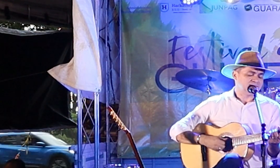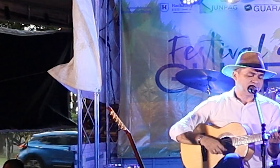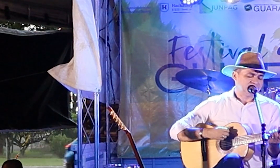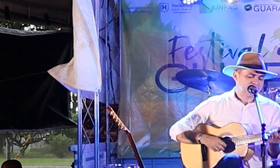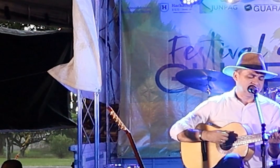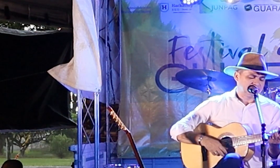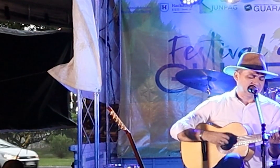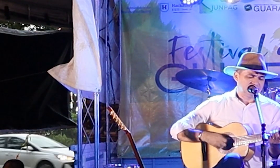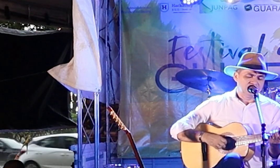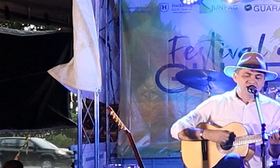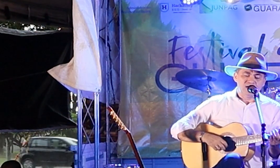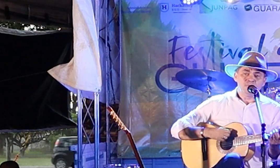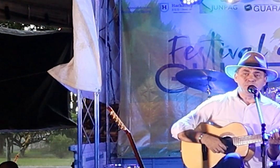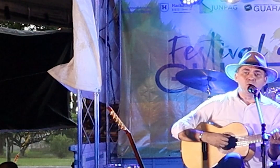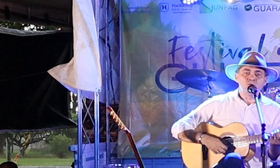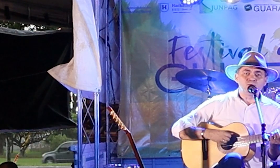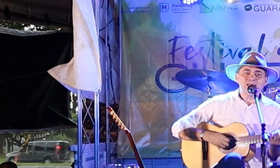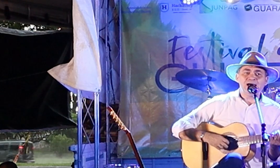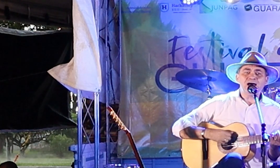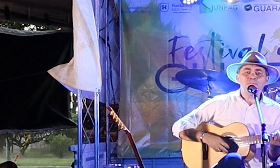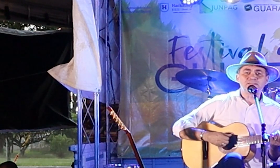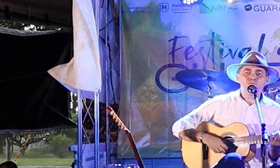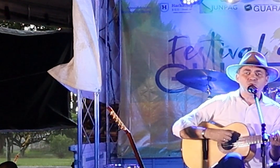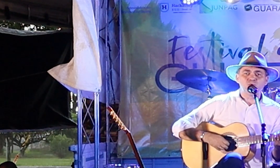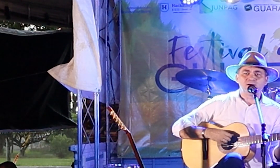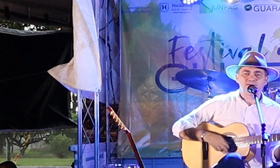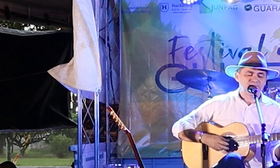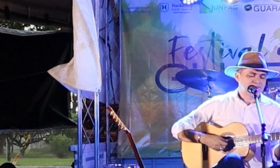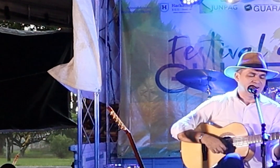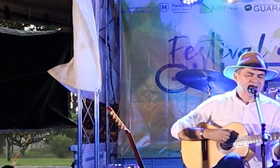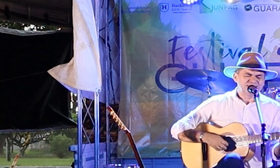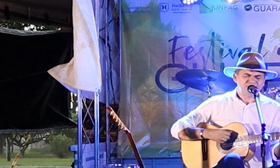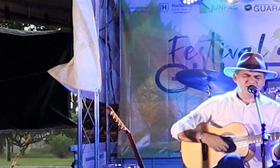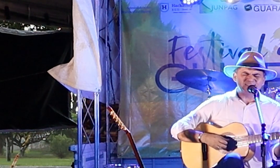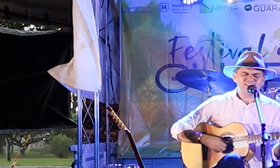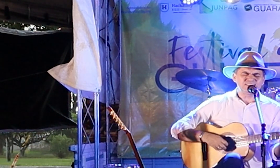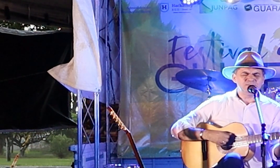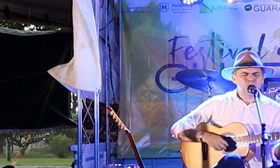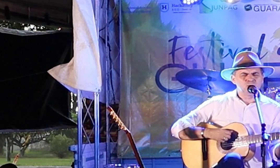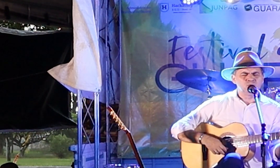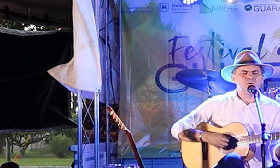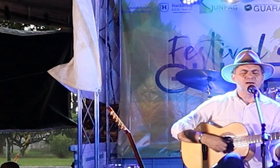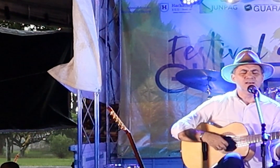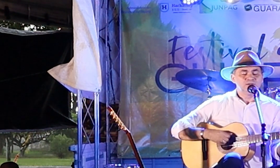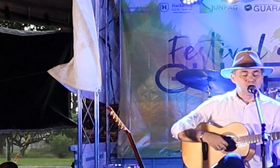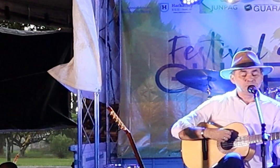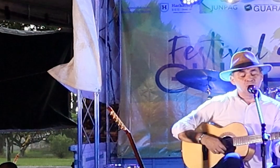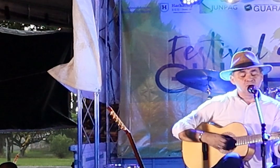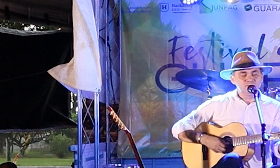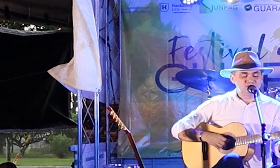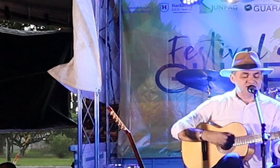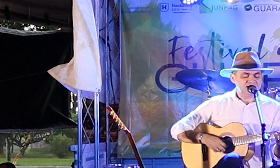lugar, é um pouco da alma tão crua, da face seminua